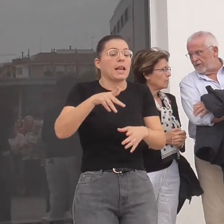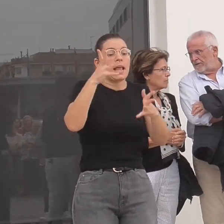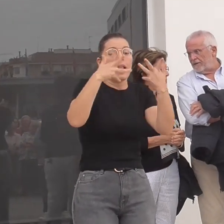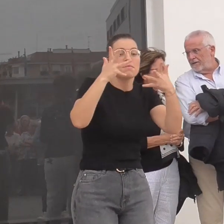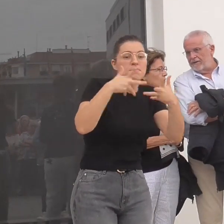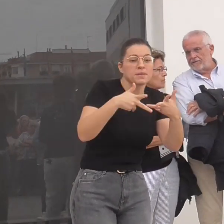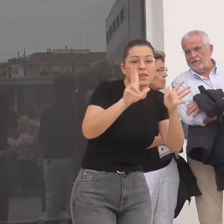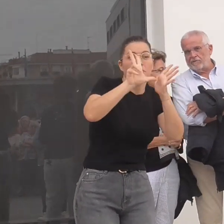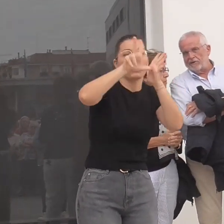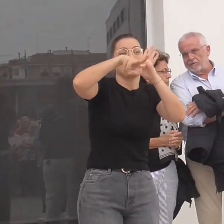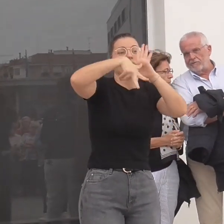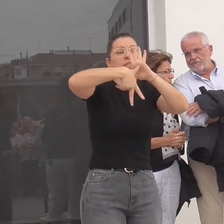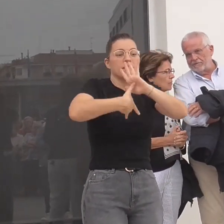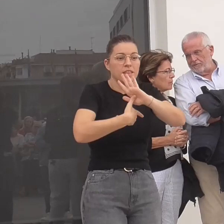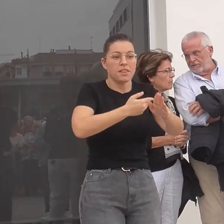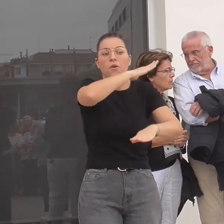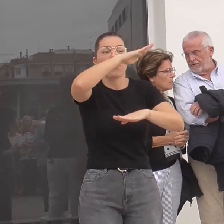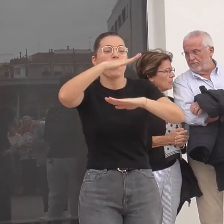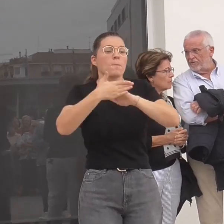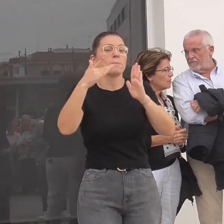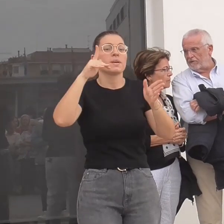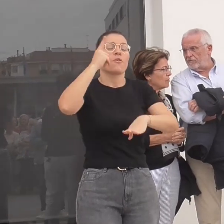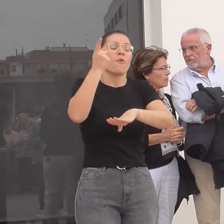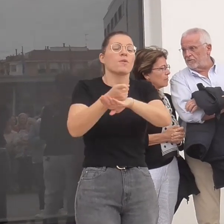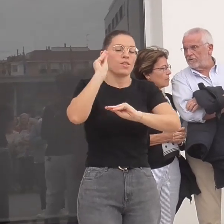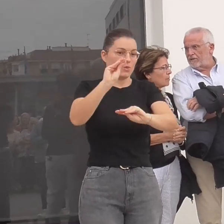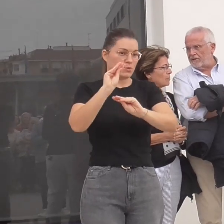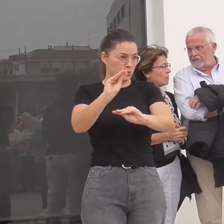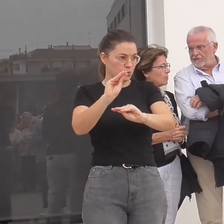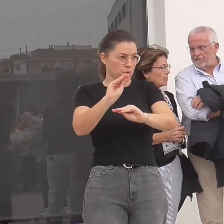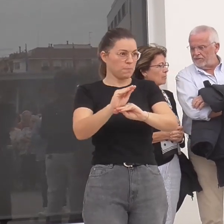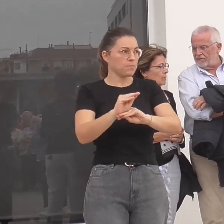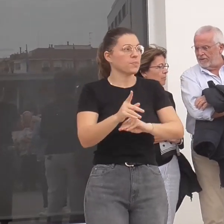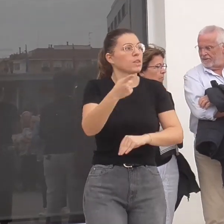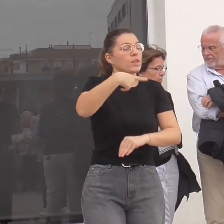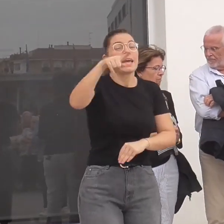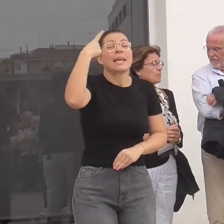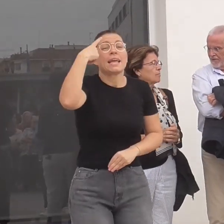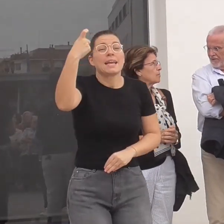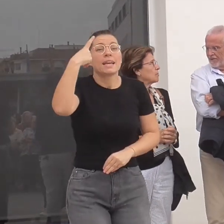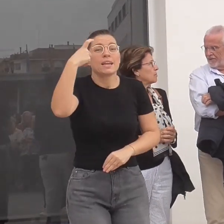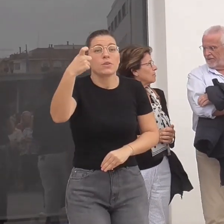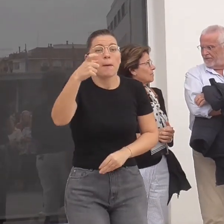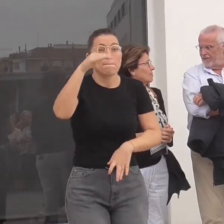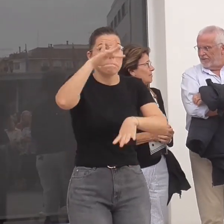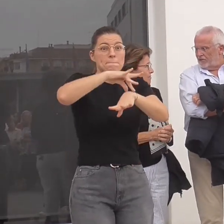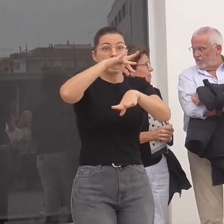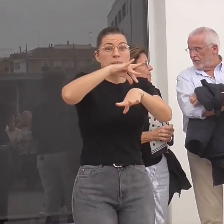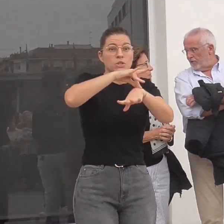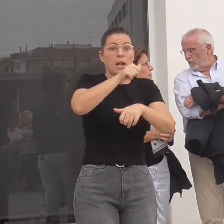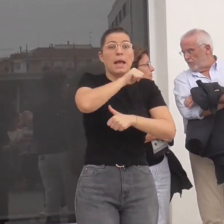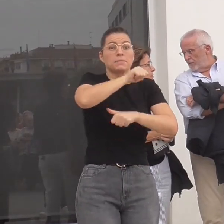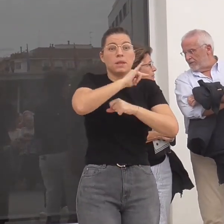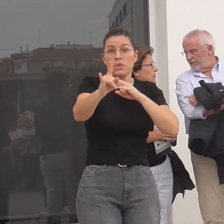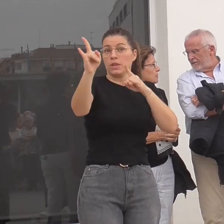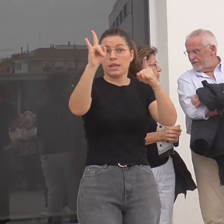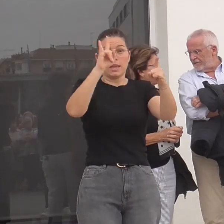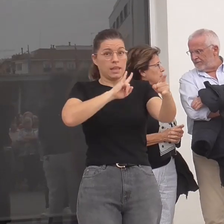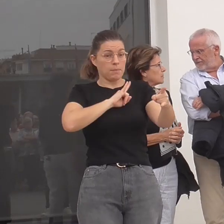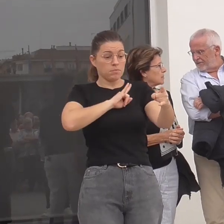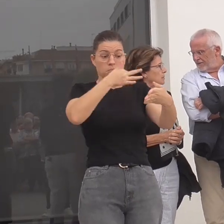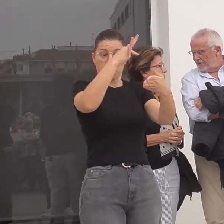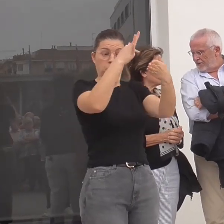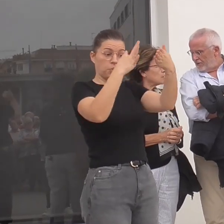o el servicio en dar cumplimiento a sus obligaciones. Entonces, recordar esto, pacientes pendientes de que les llamen